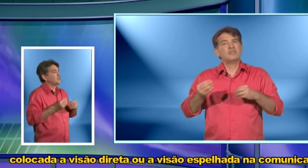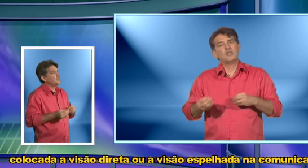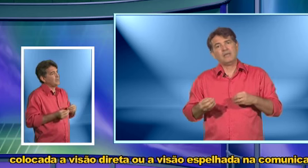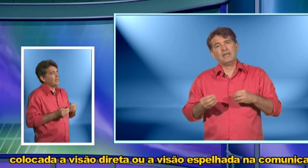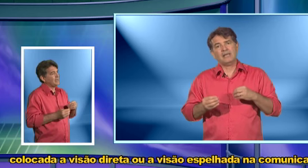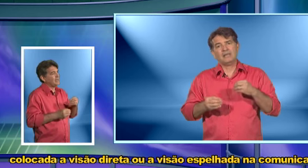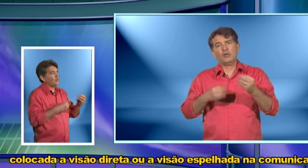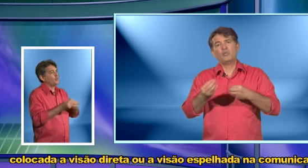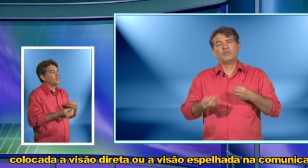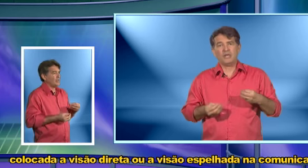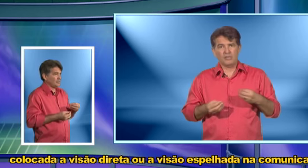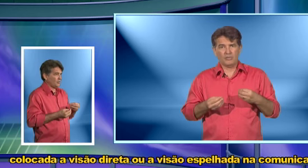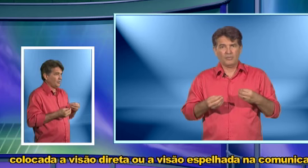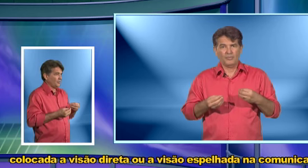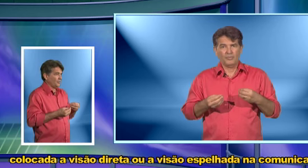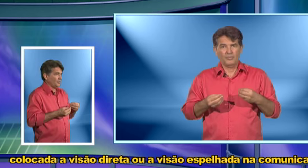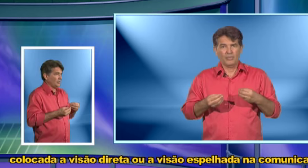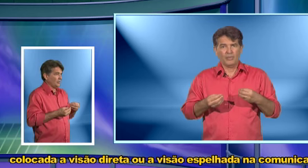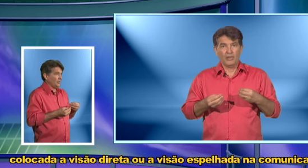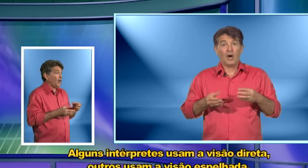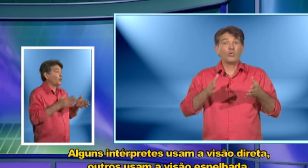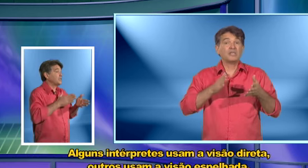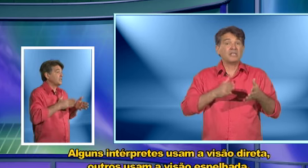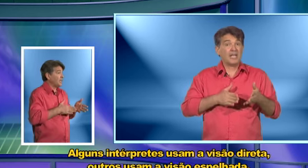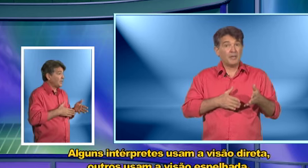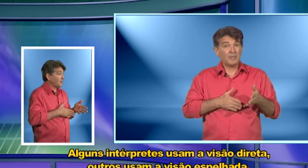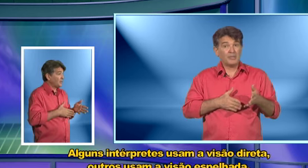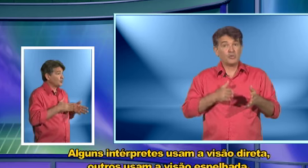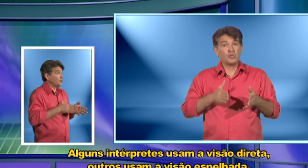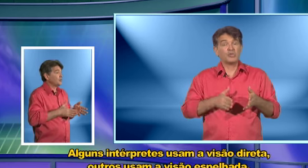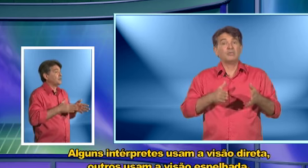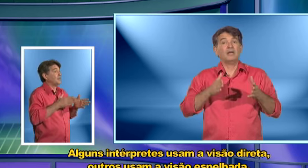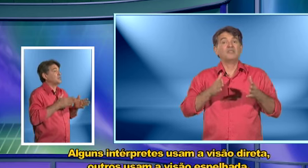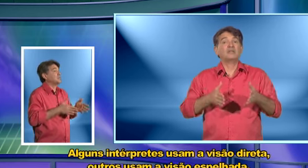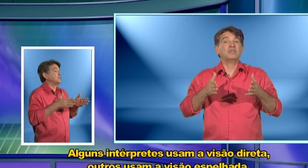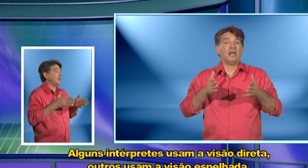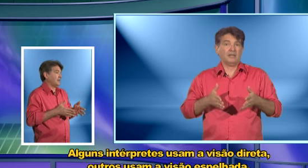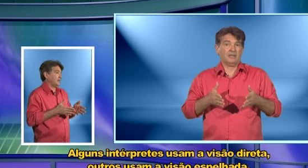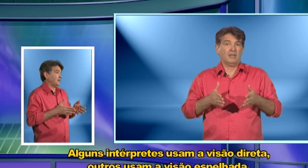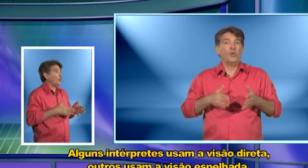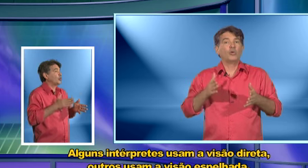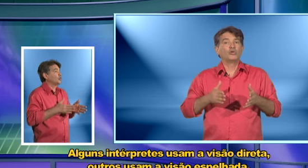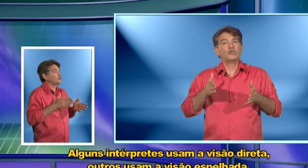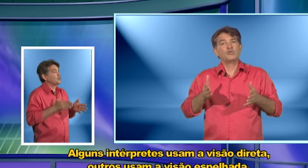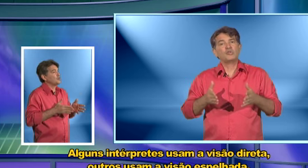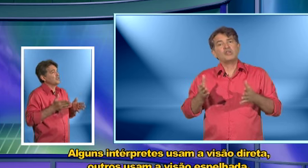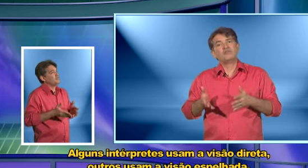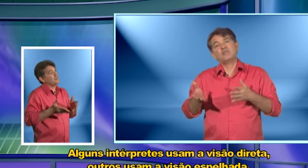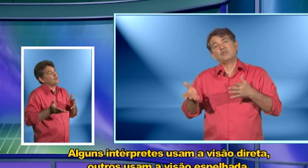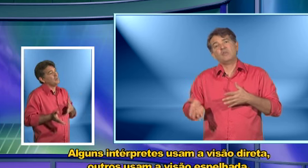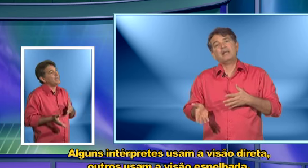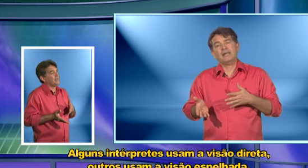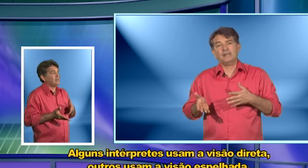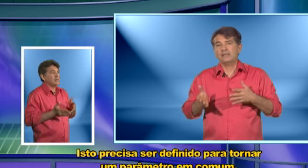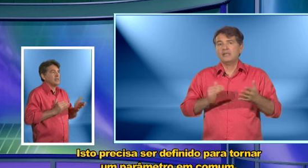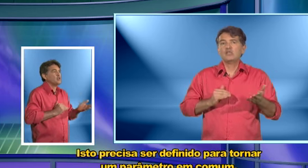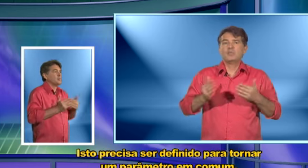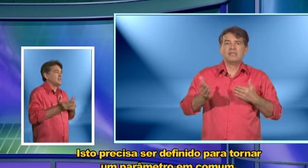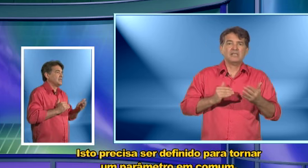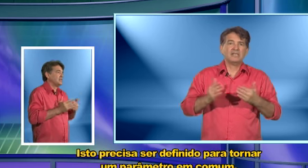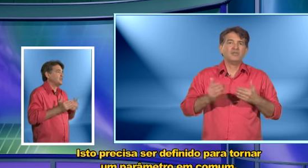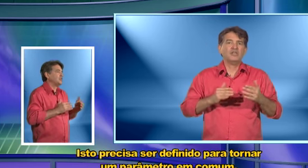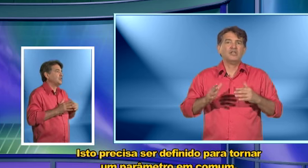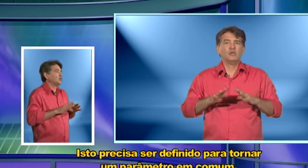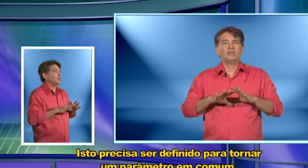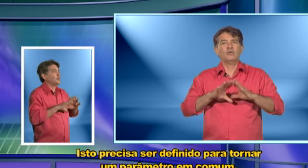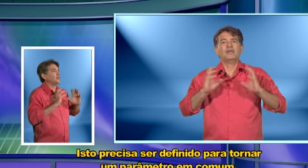direta ou a visão espelhada na comunicação. Alguns intérpretes usam a visão direta, outros usam a visão espelhada. Isso